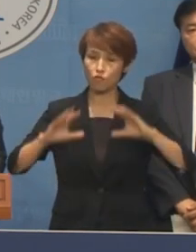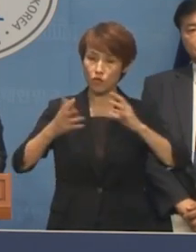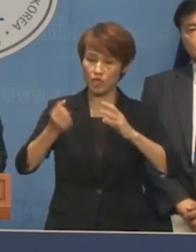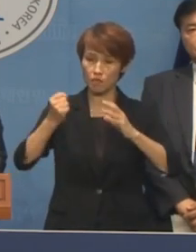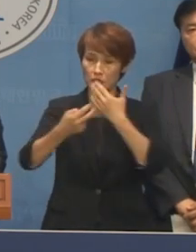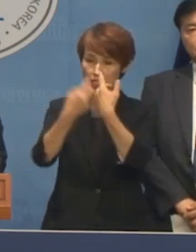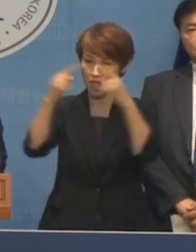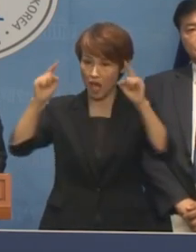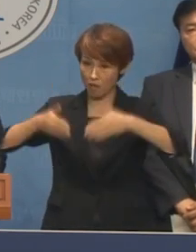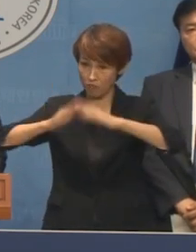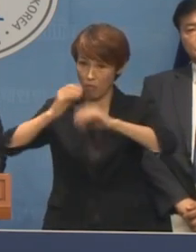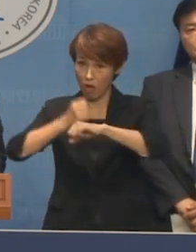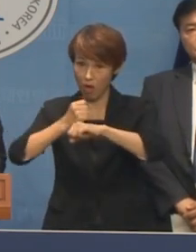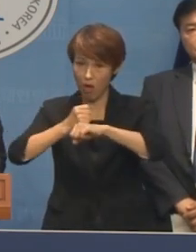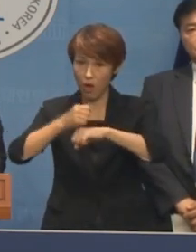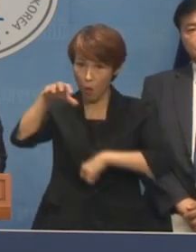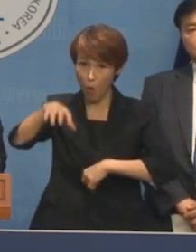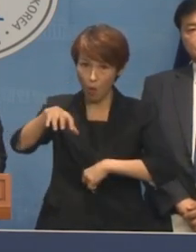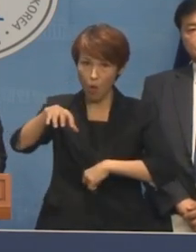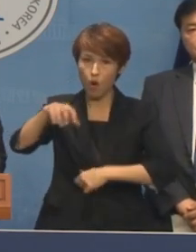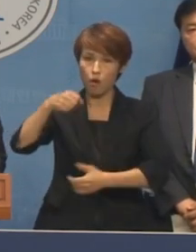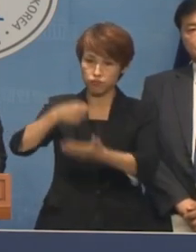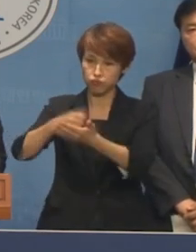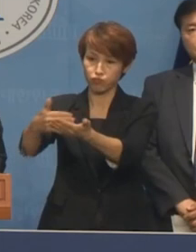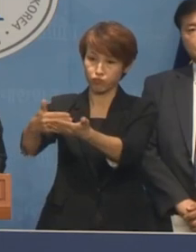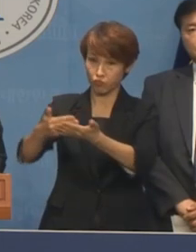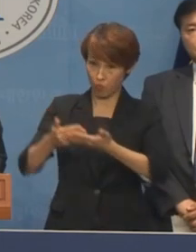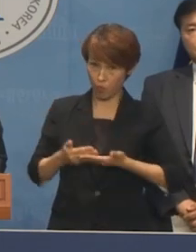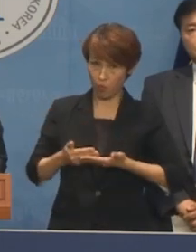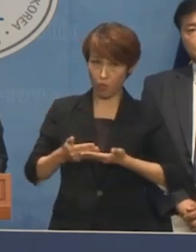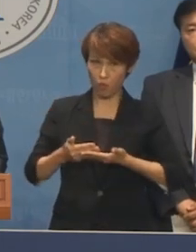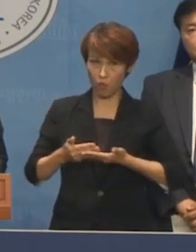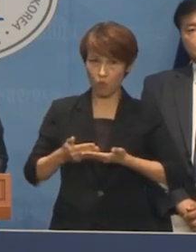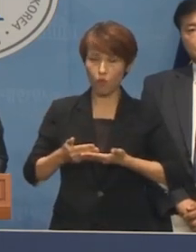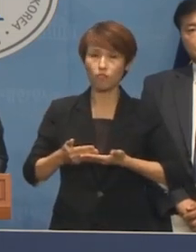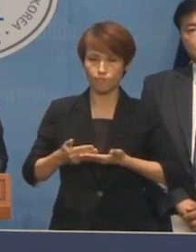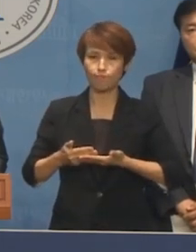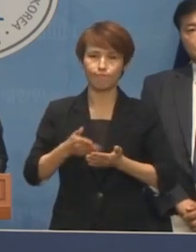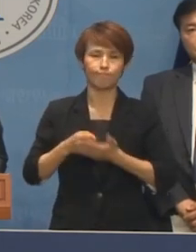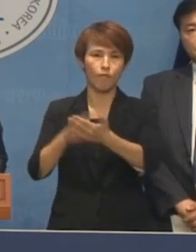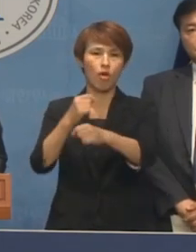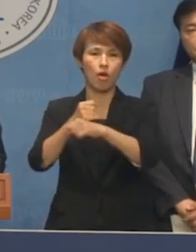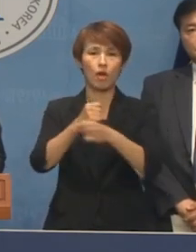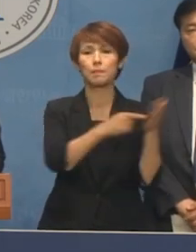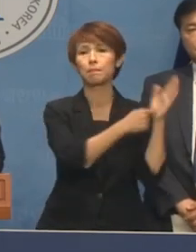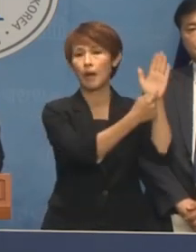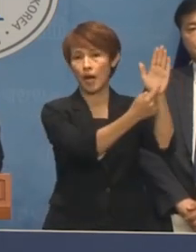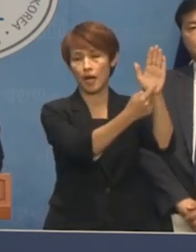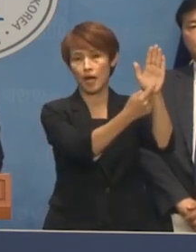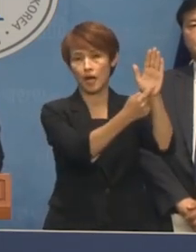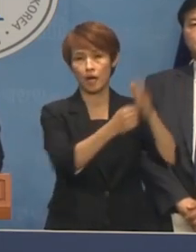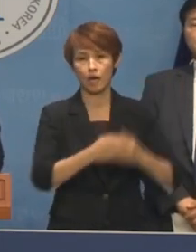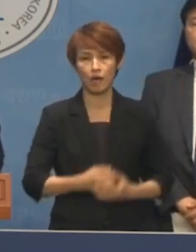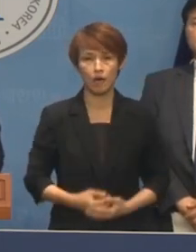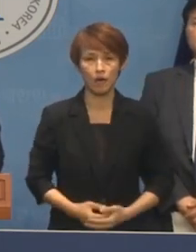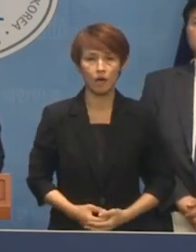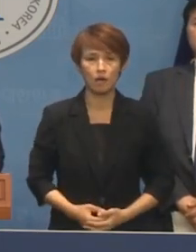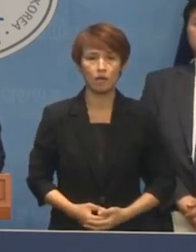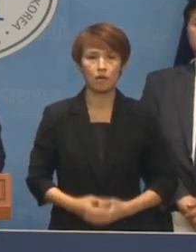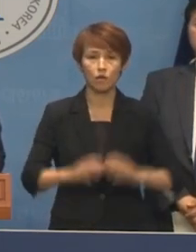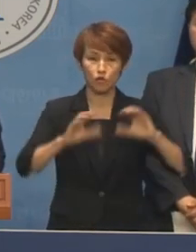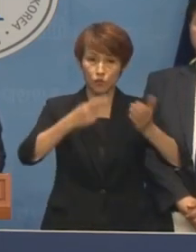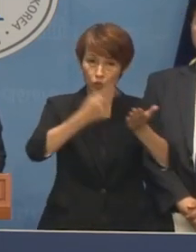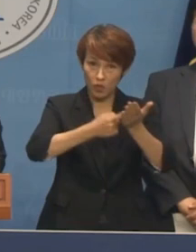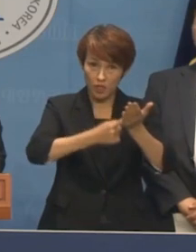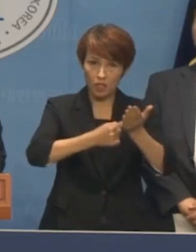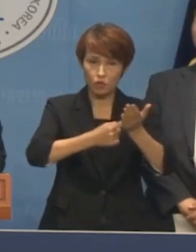신설을 어느 대학에 살지를 전남도가 의견 수렴을 해서 알려주면 추진하겠다고 발표를 했습니다. 국무총리